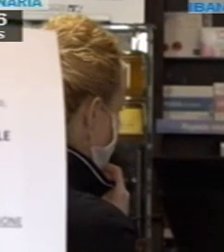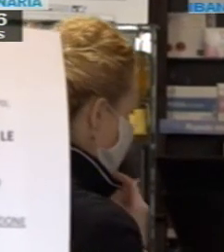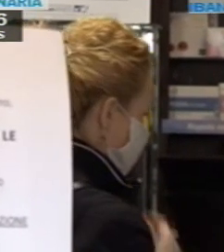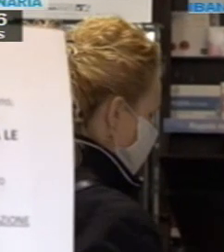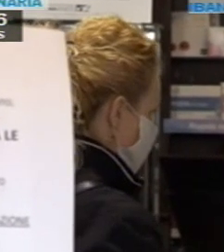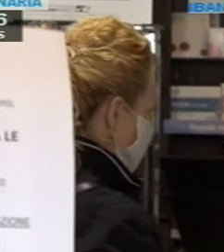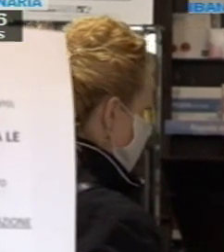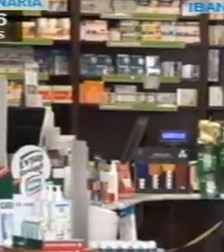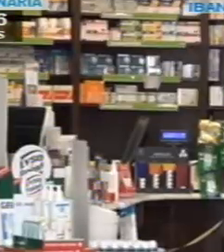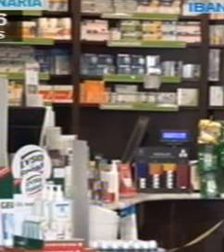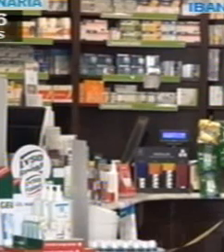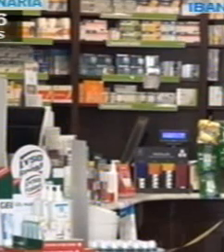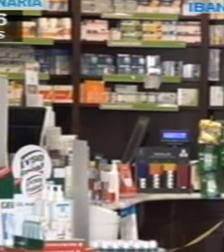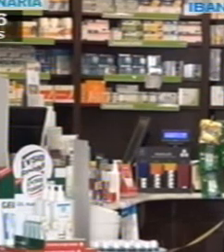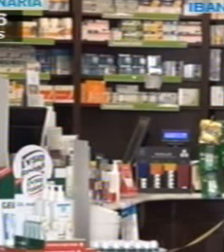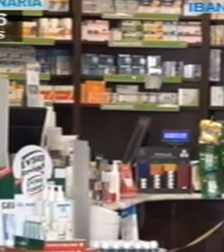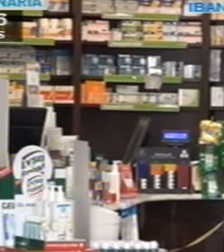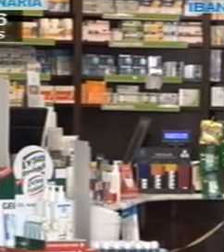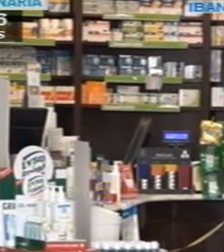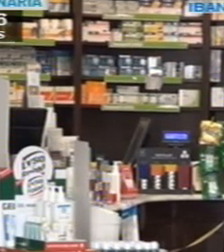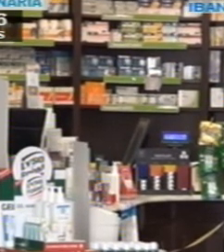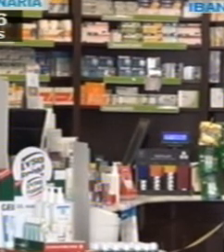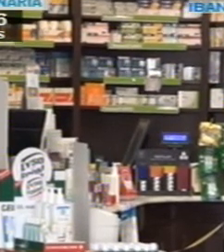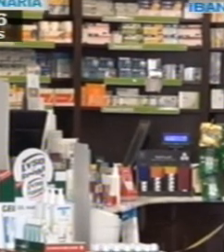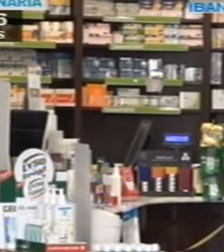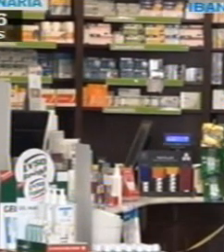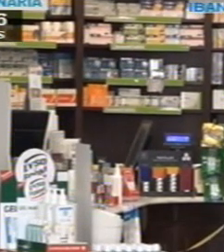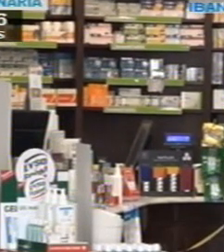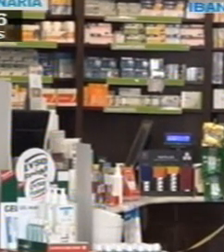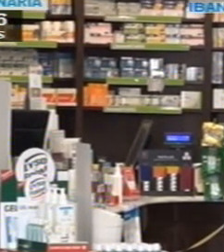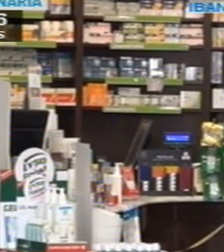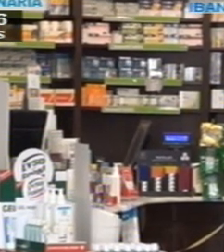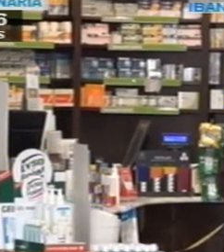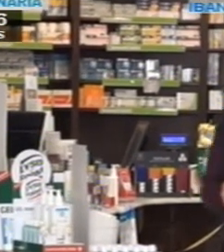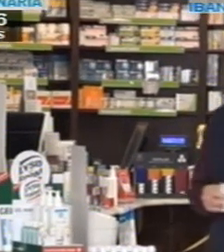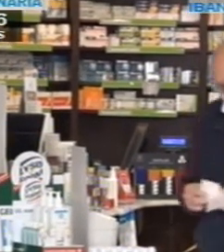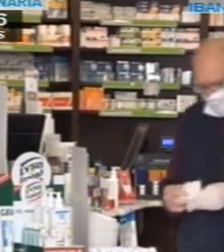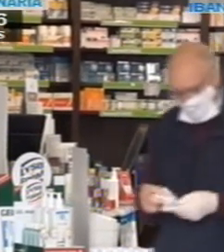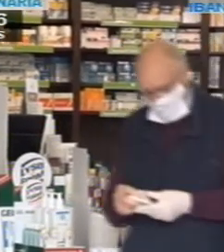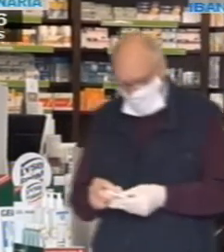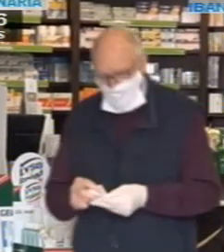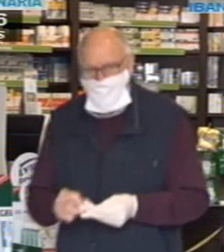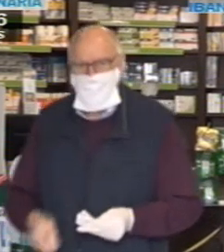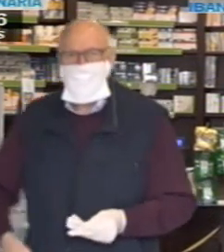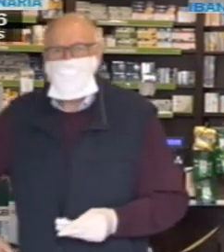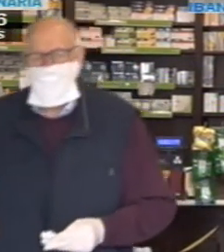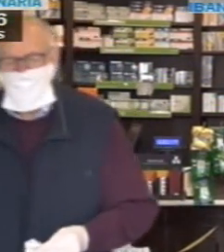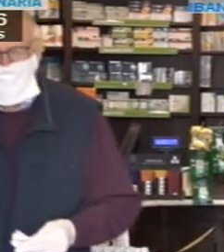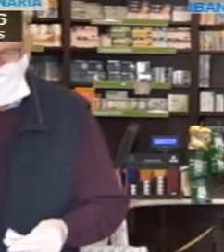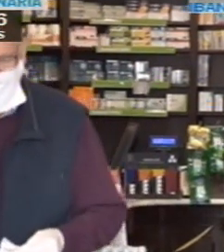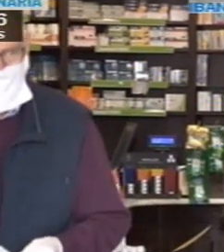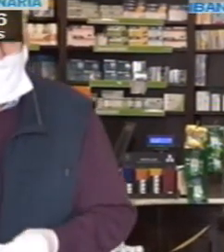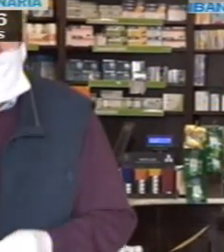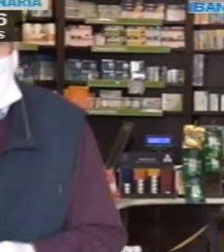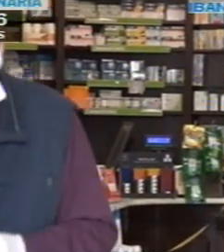in prima linea, pronti a rassicurare, a dispensare utili consigli in questo momento di grande incertezza e fragilità delle persone. Da qui,